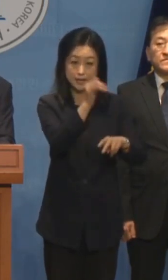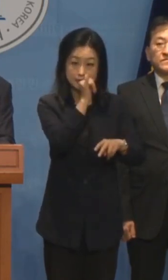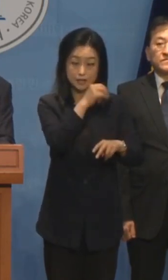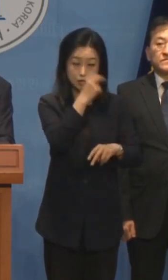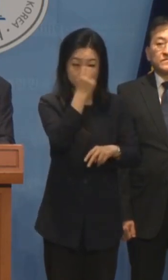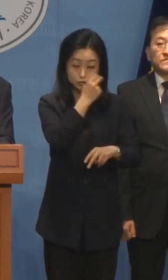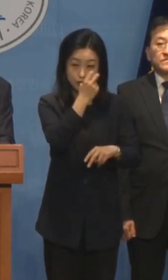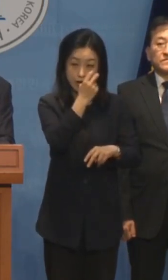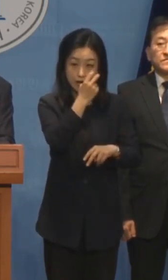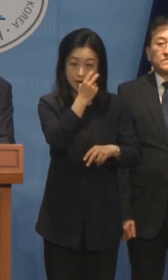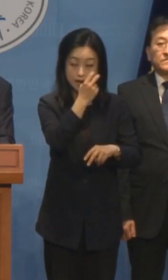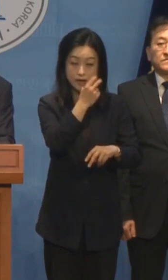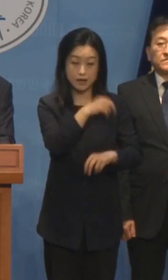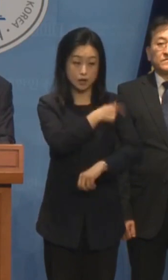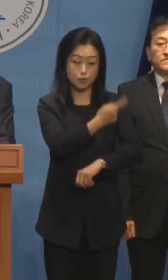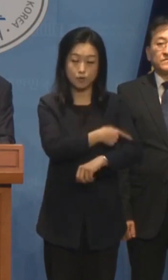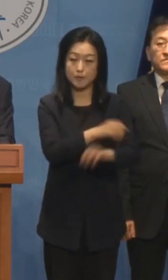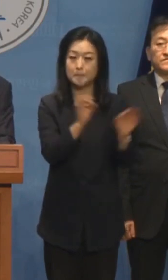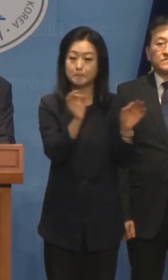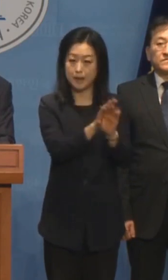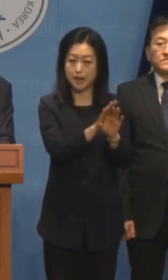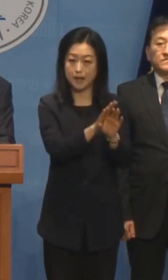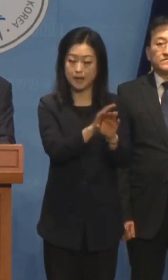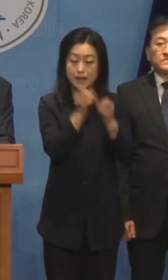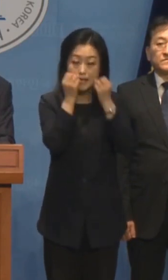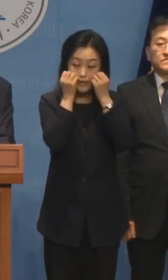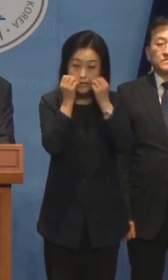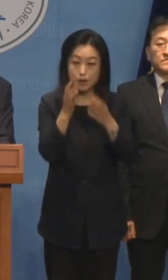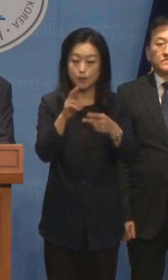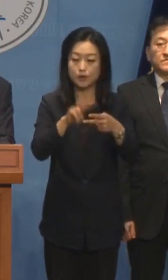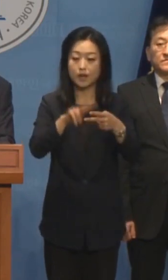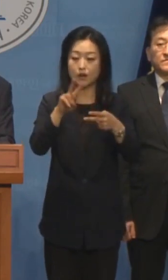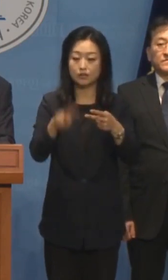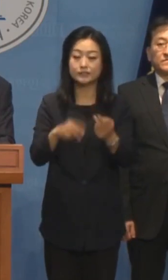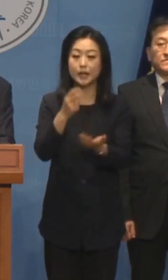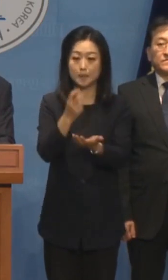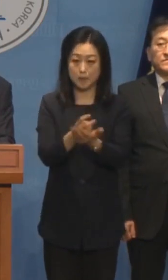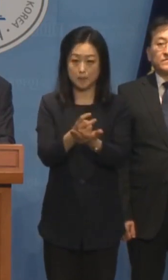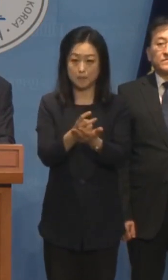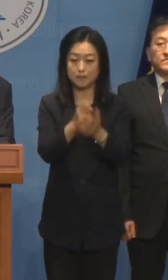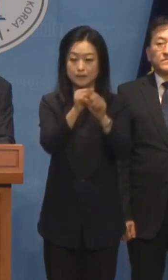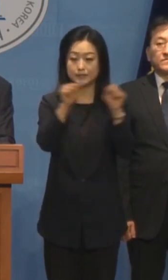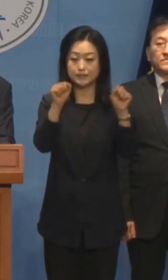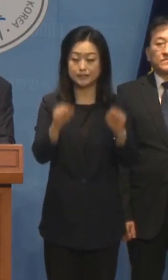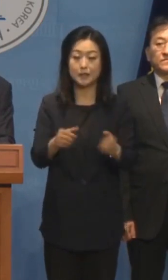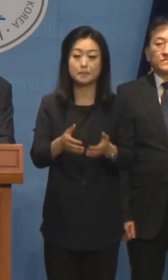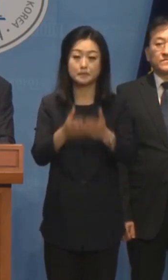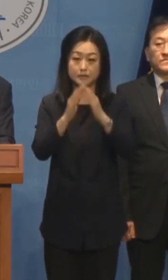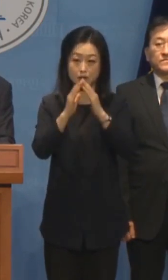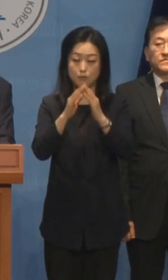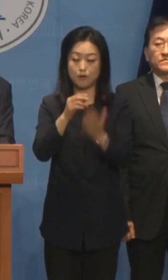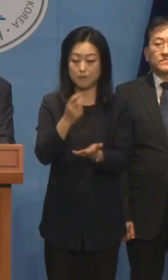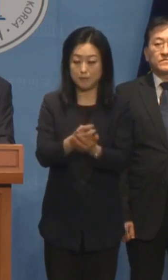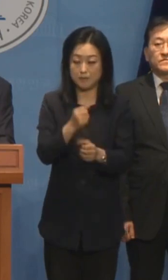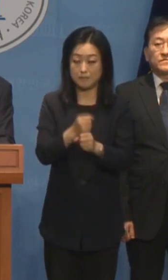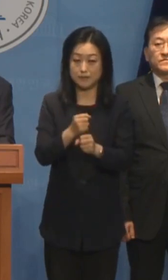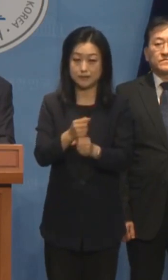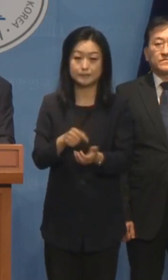절차를 해체하고 새로운 형사사법 절차를 제정하는 중대한 법안을 실제 제출하기에